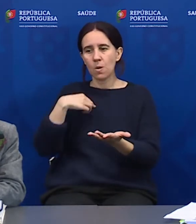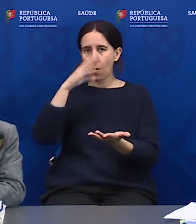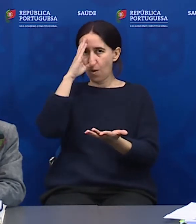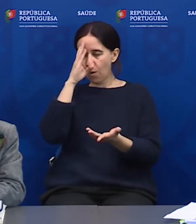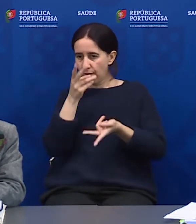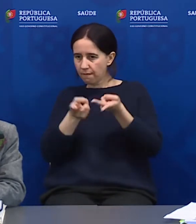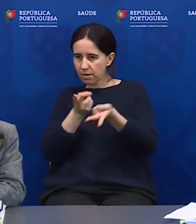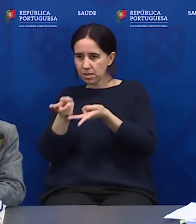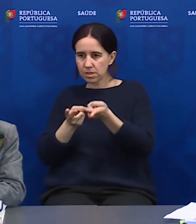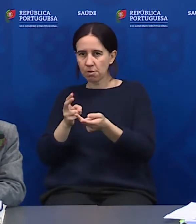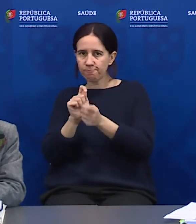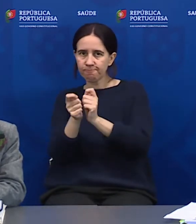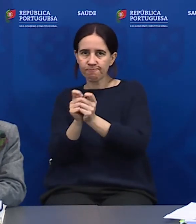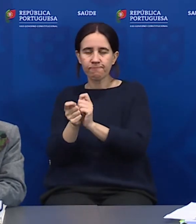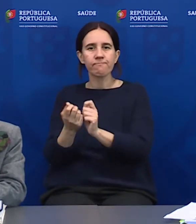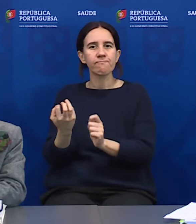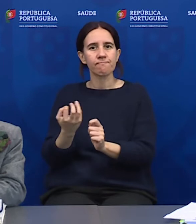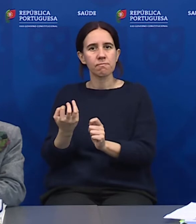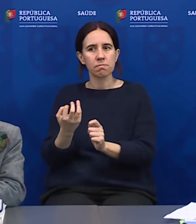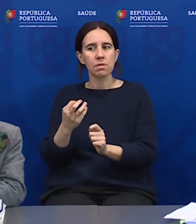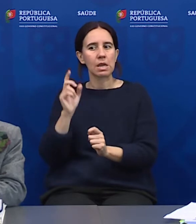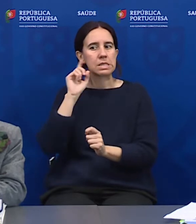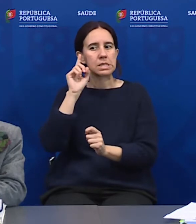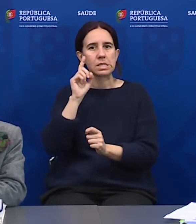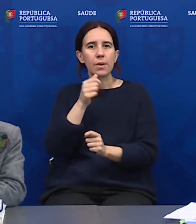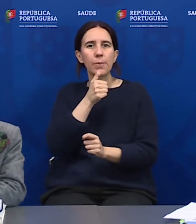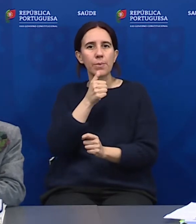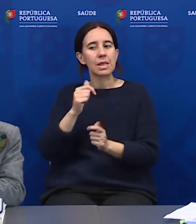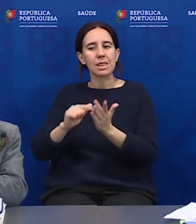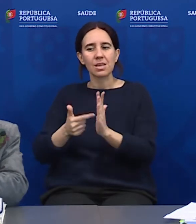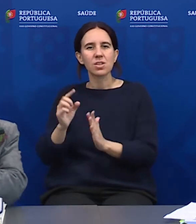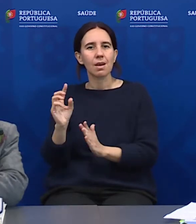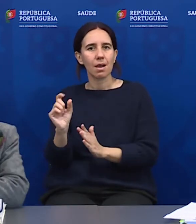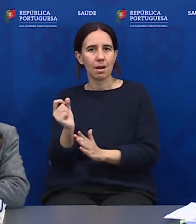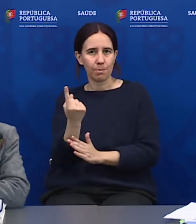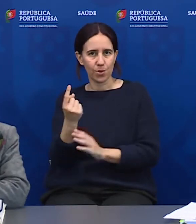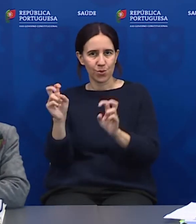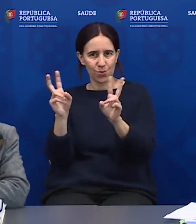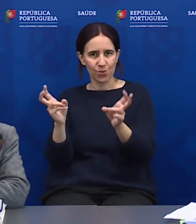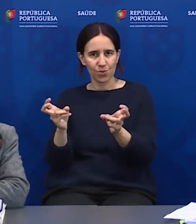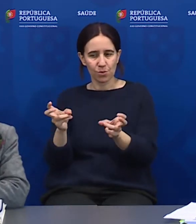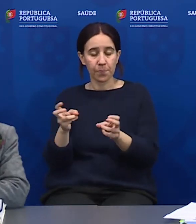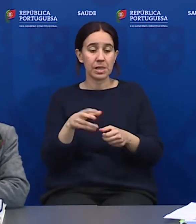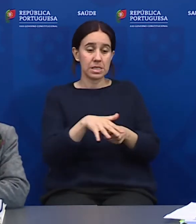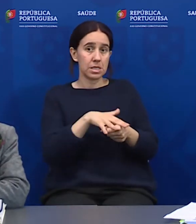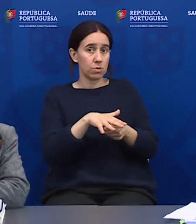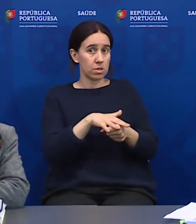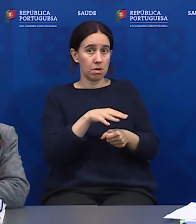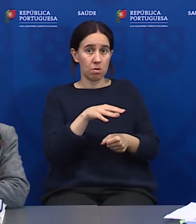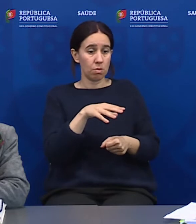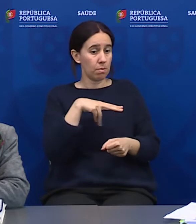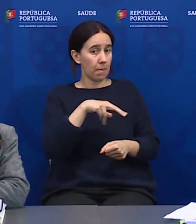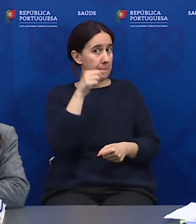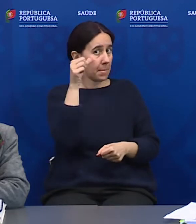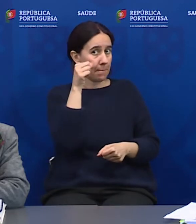uma avaliação e uma aferição da pertinência dos testes rápidos. Não é ainda uma situação consolidada,